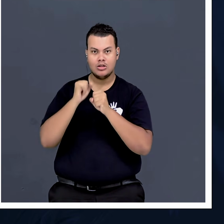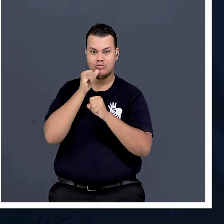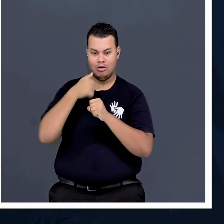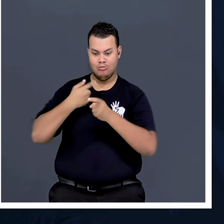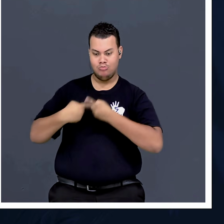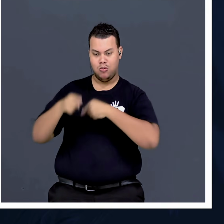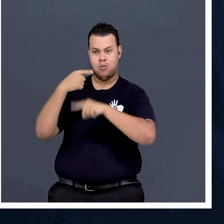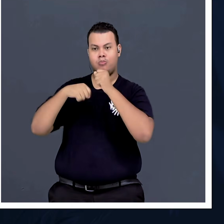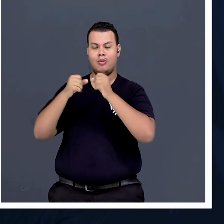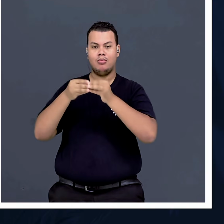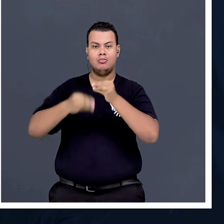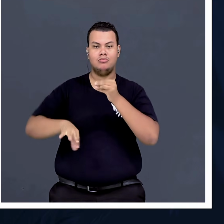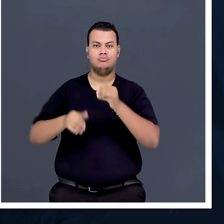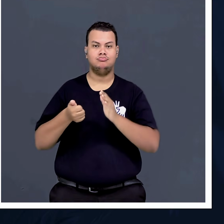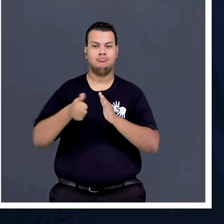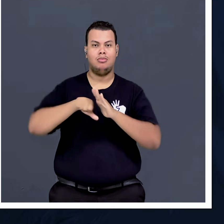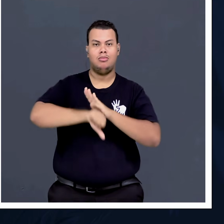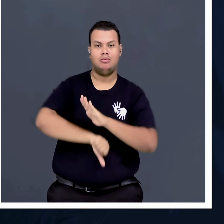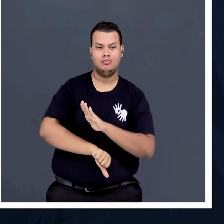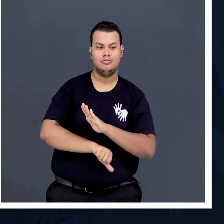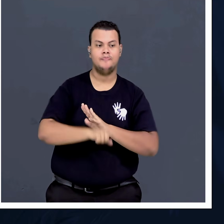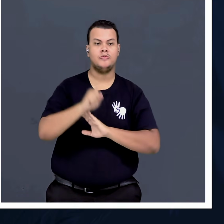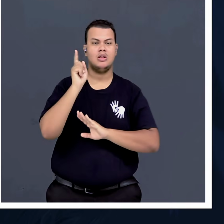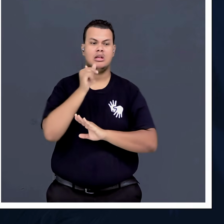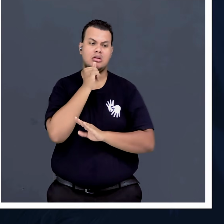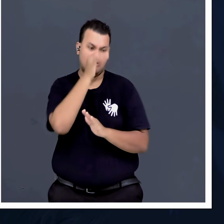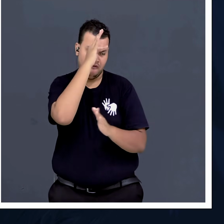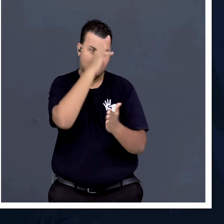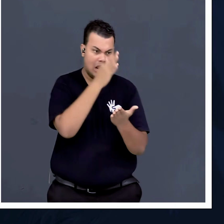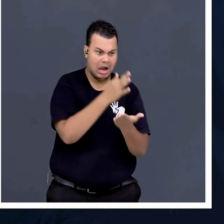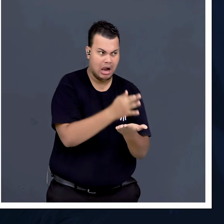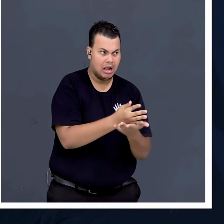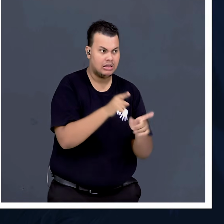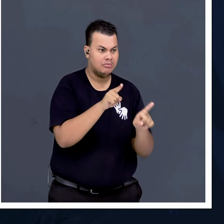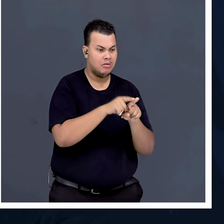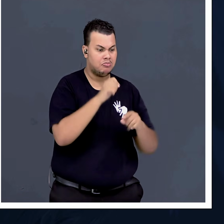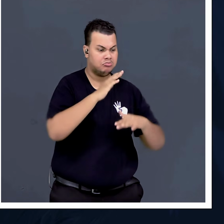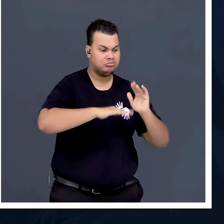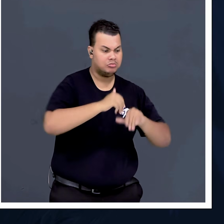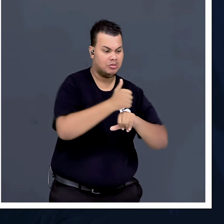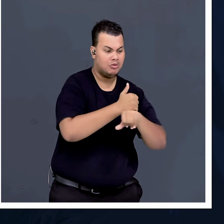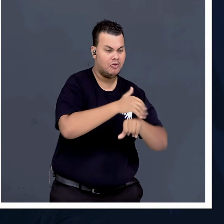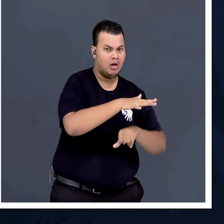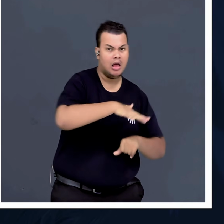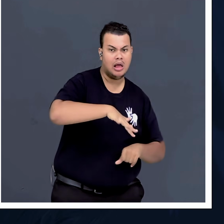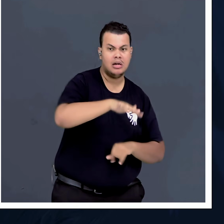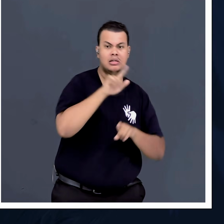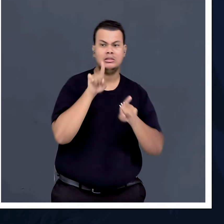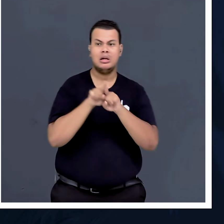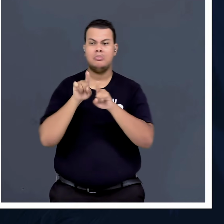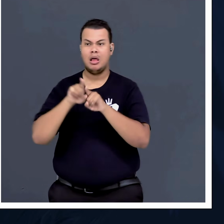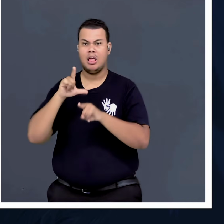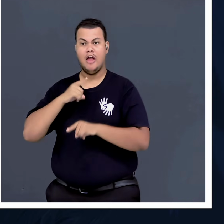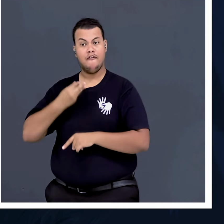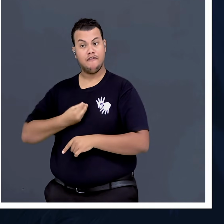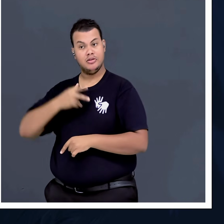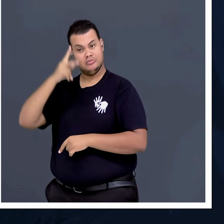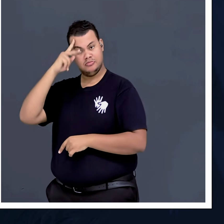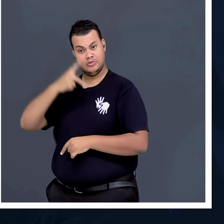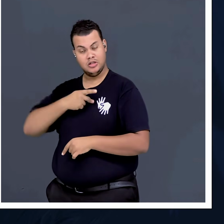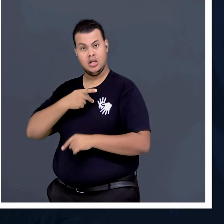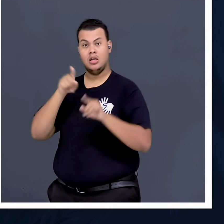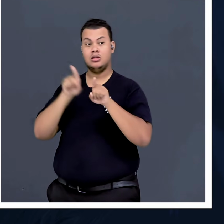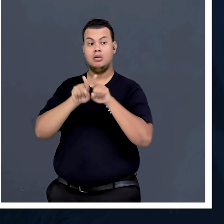pode ser comprometido. Seja o crescimento de fé, crescimento profissional, um crescimento pessoal, na